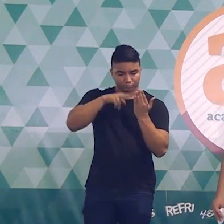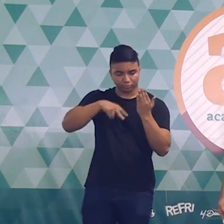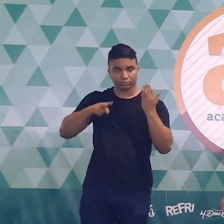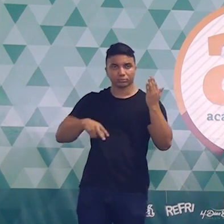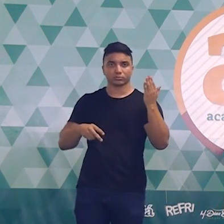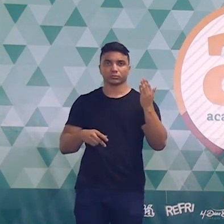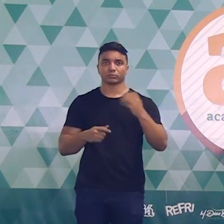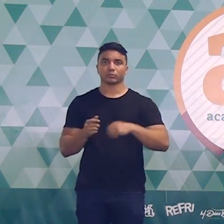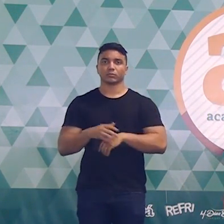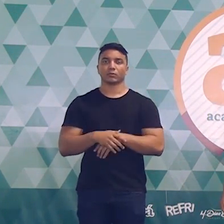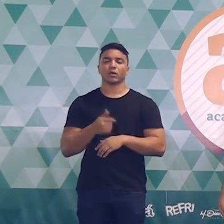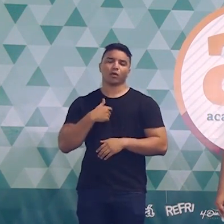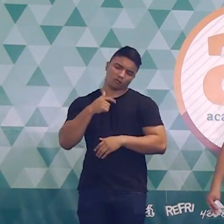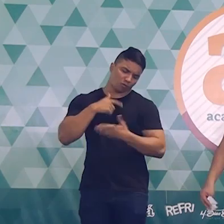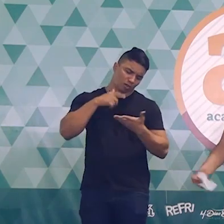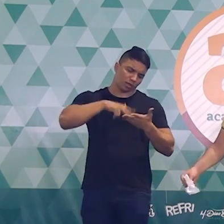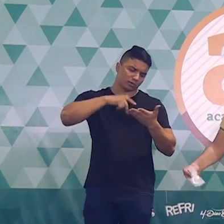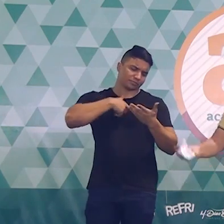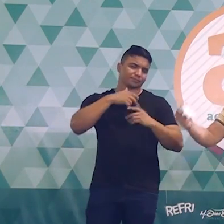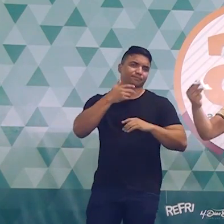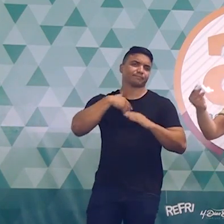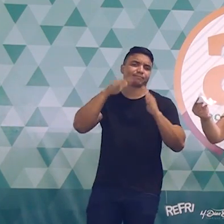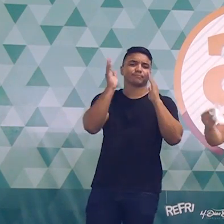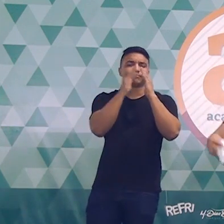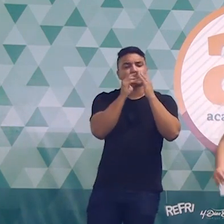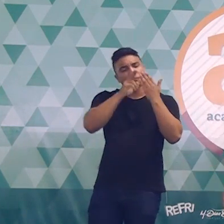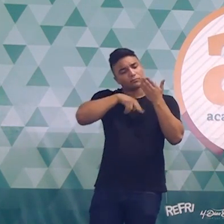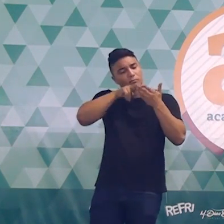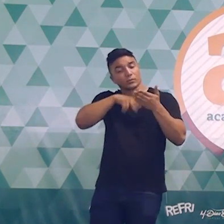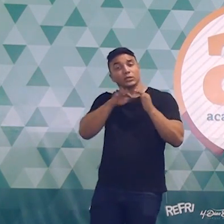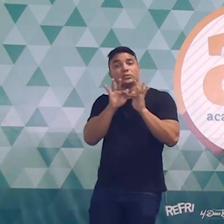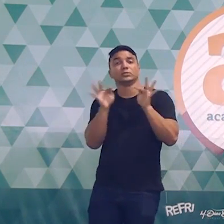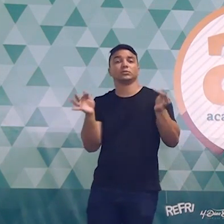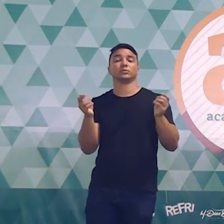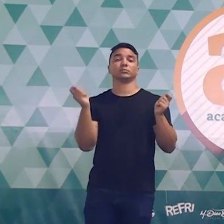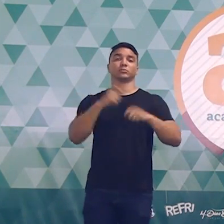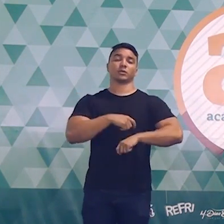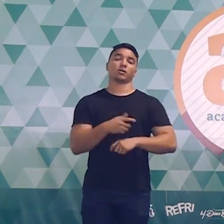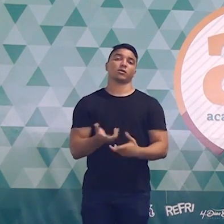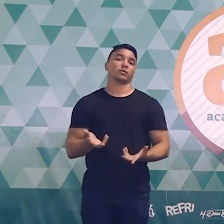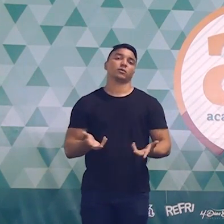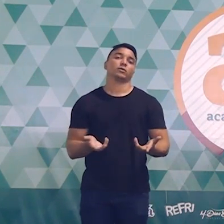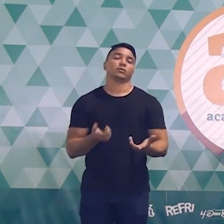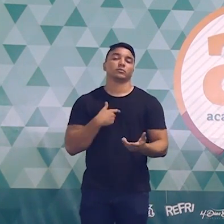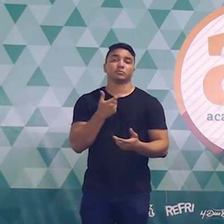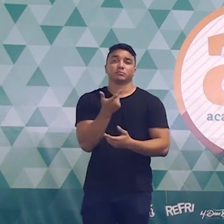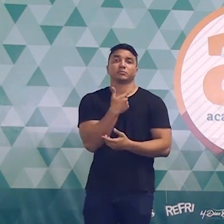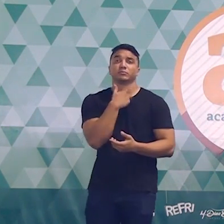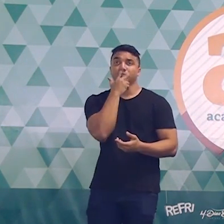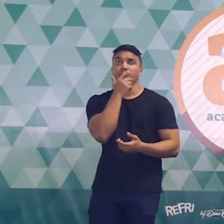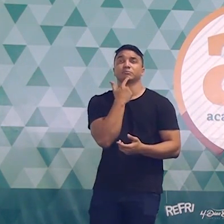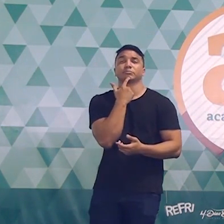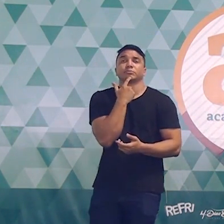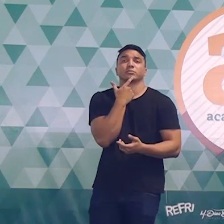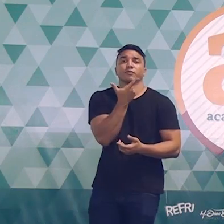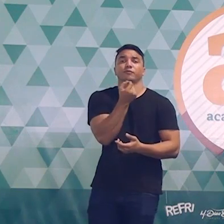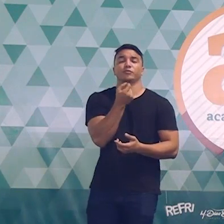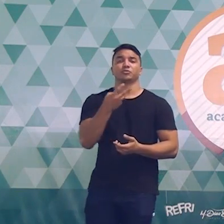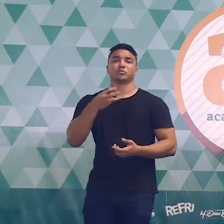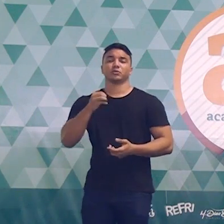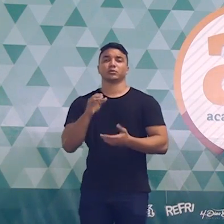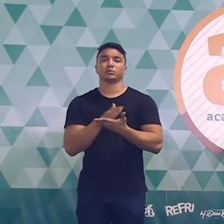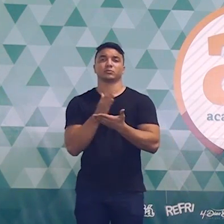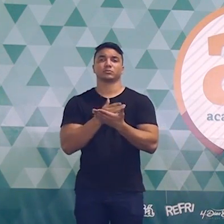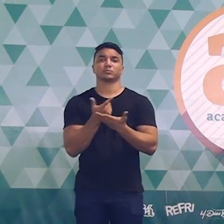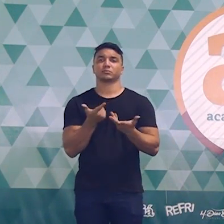aqui 5 vezes, pediu para a gente ler vocabulário, você vai ler. São 20, 30 páginas, você lê numa noite. O livro